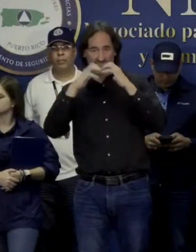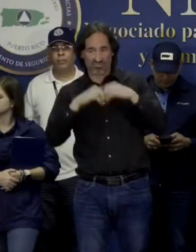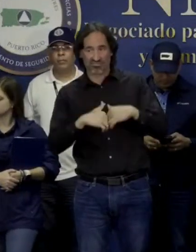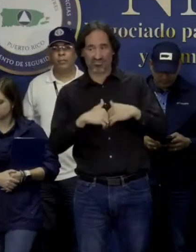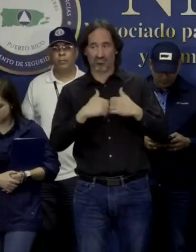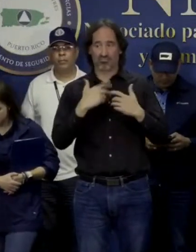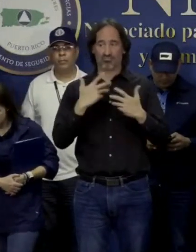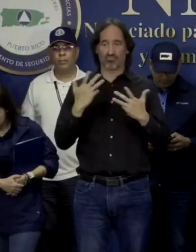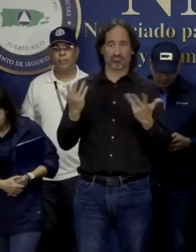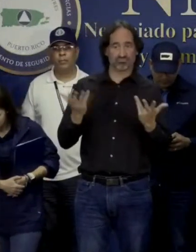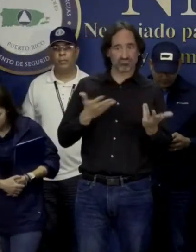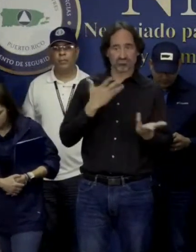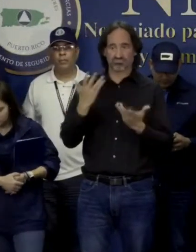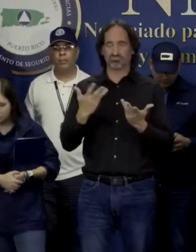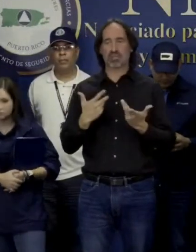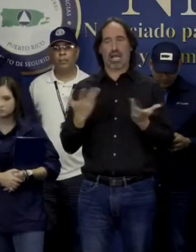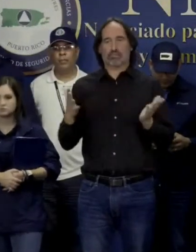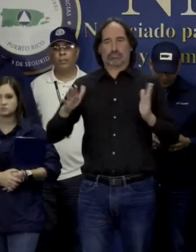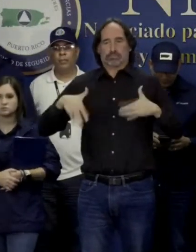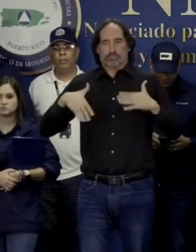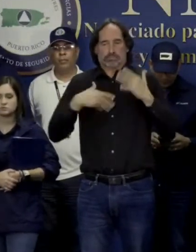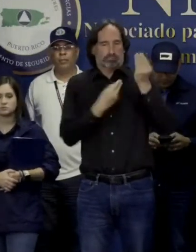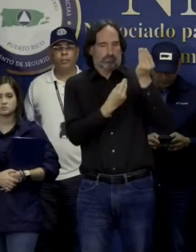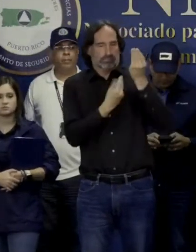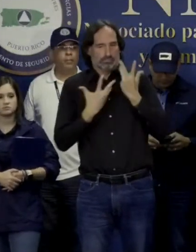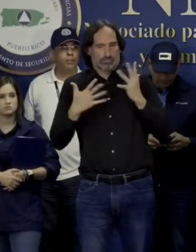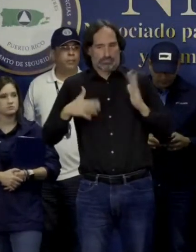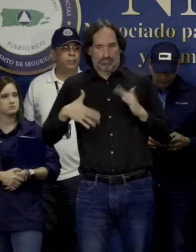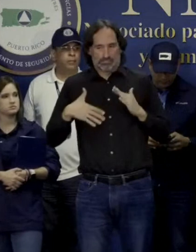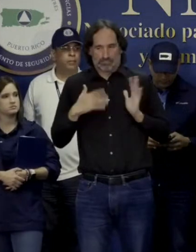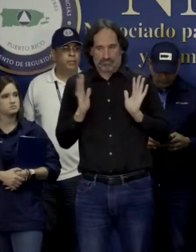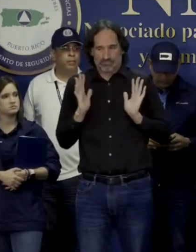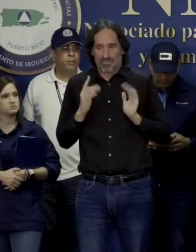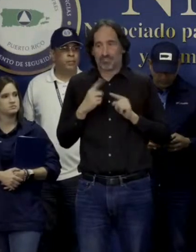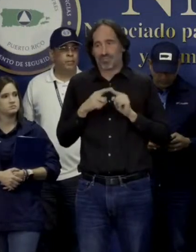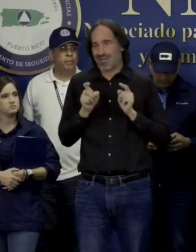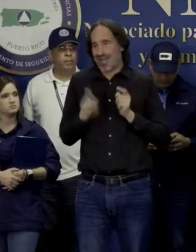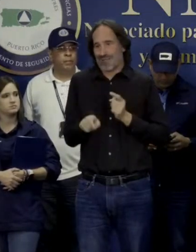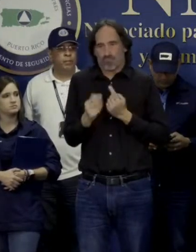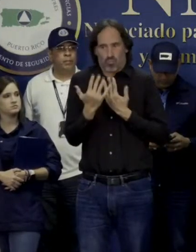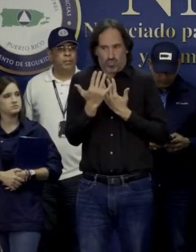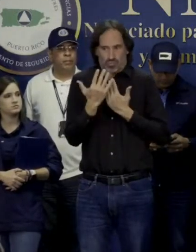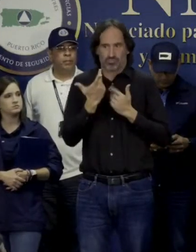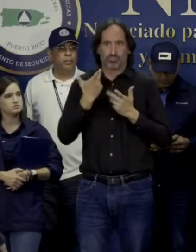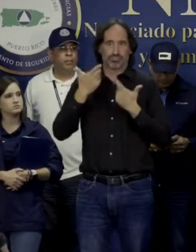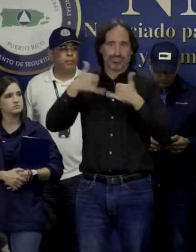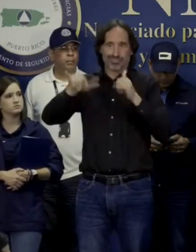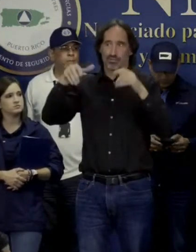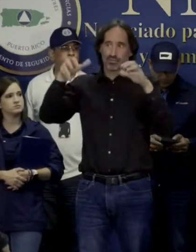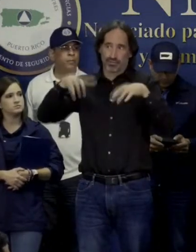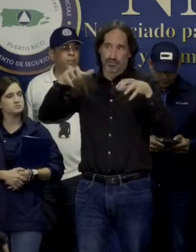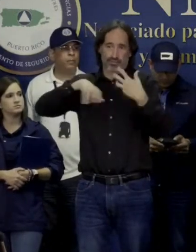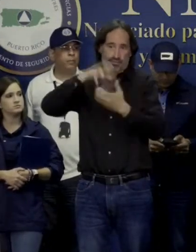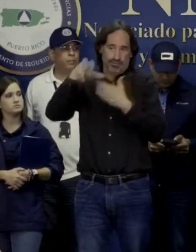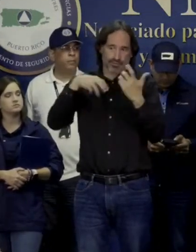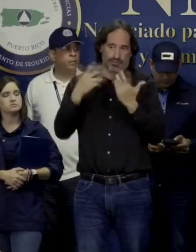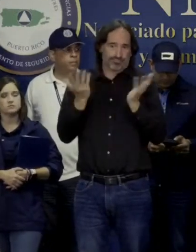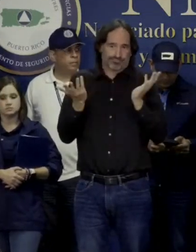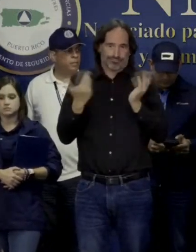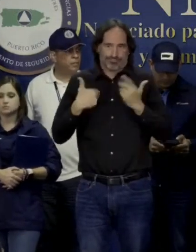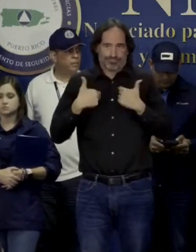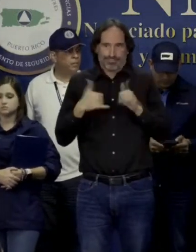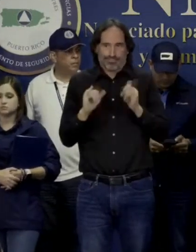está diciendo el gobernador, ya que tenemos que esperar que este impacto, que todavía tenemos el día de mañana comprometido en lo que es